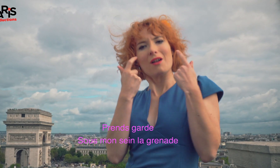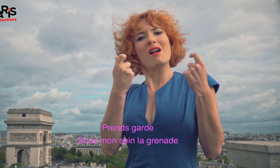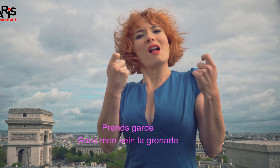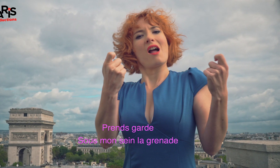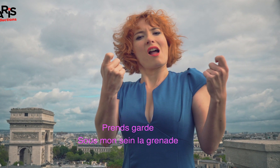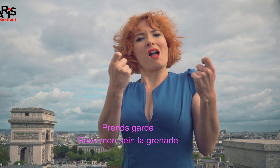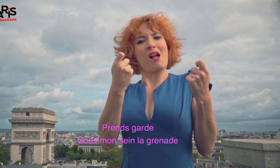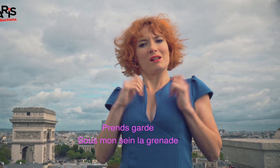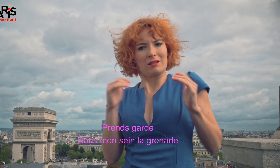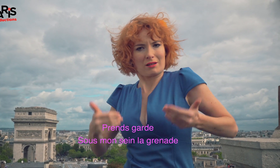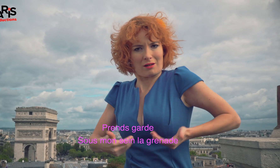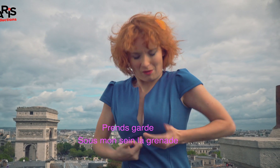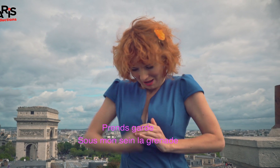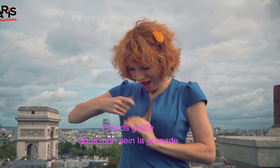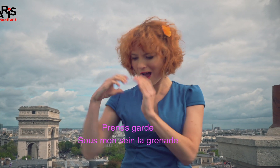Prends garde sous mon sang là.